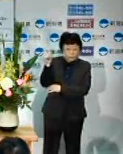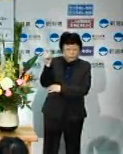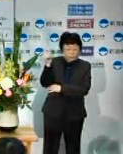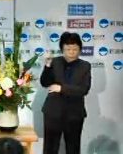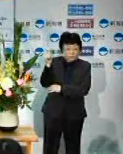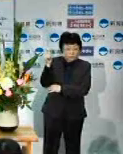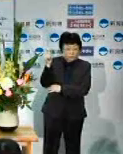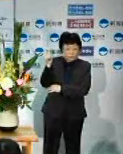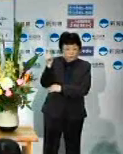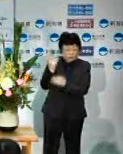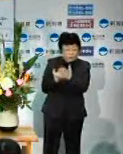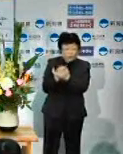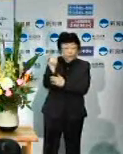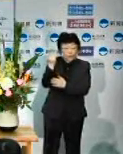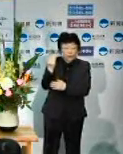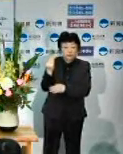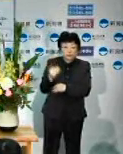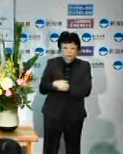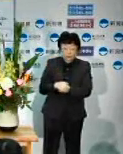審査に合格した